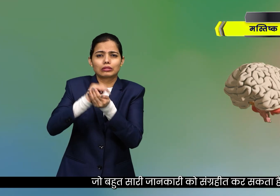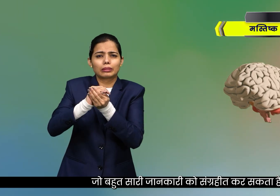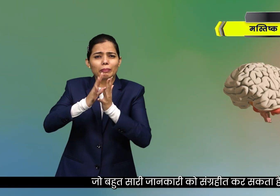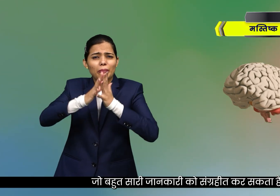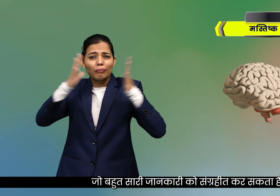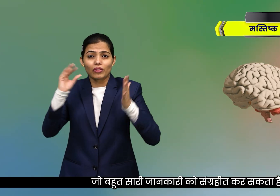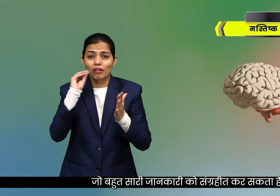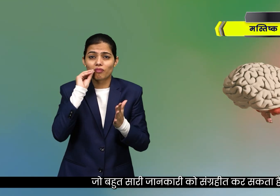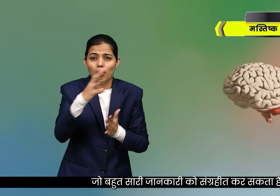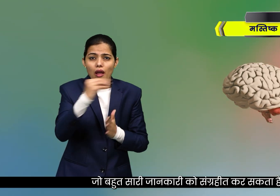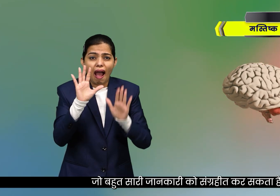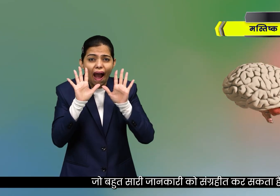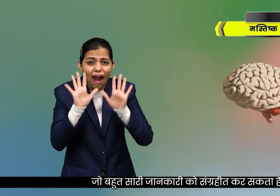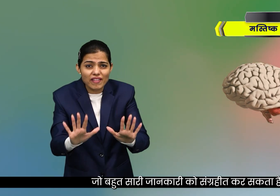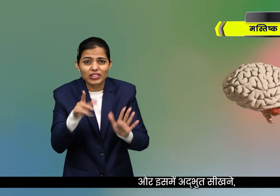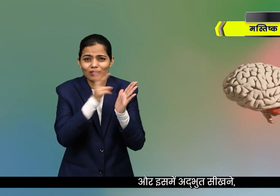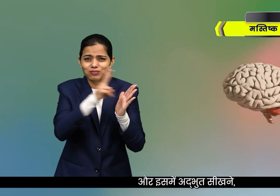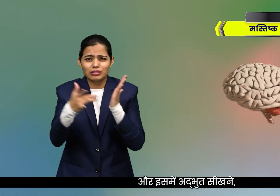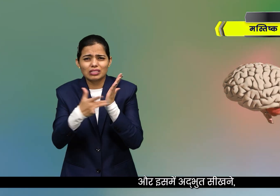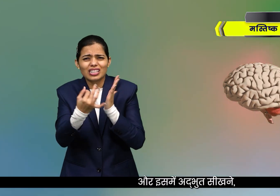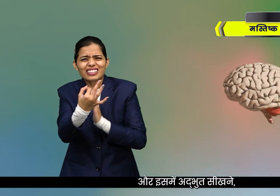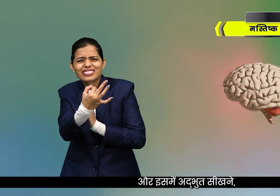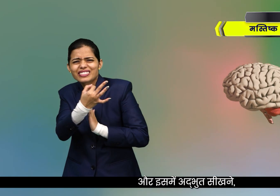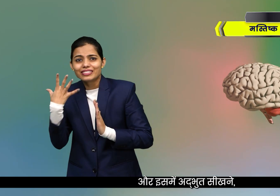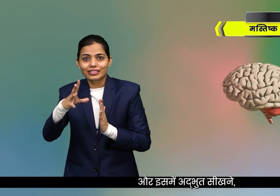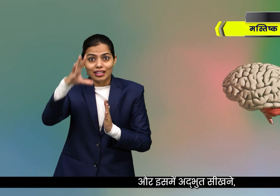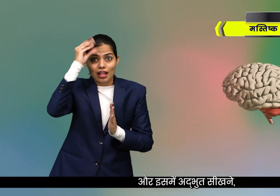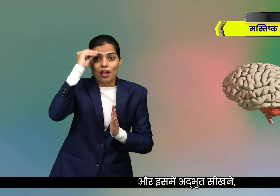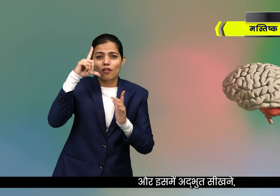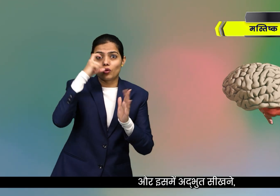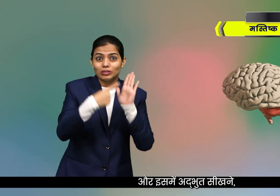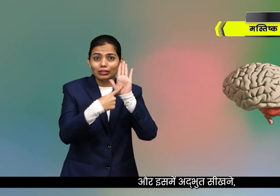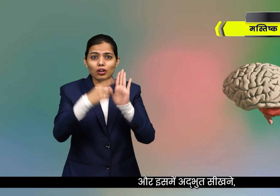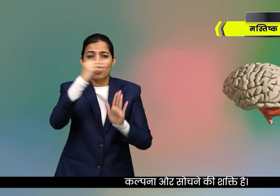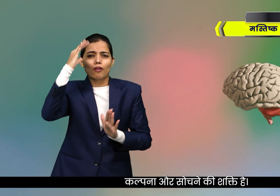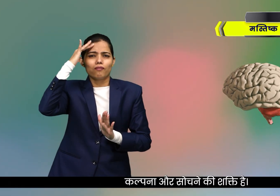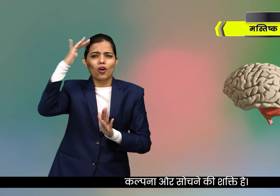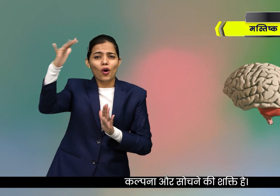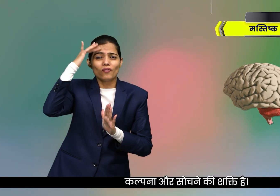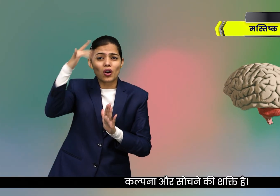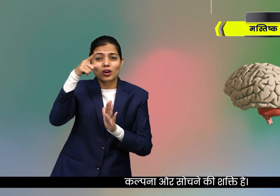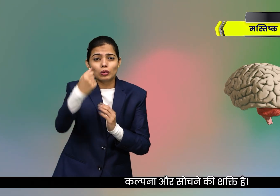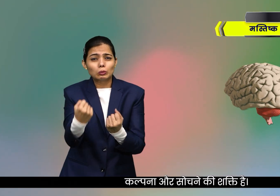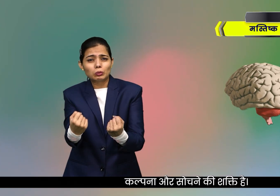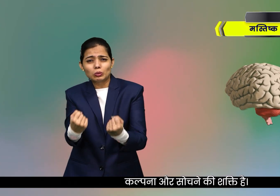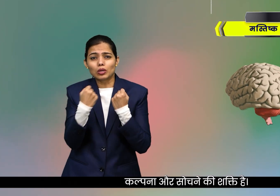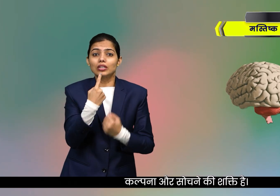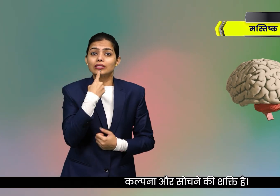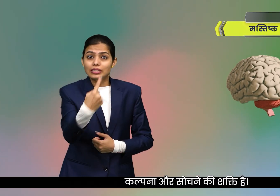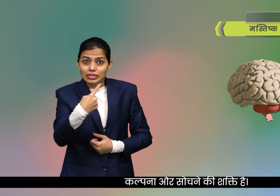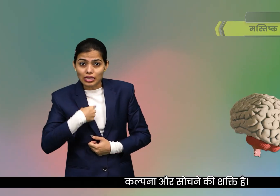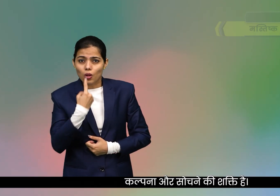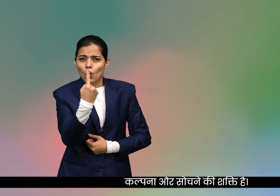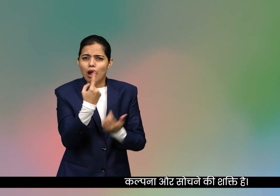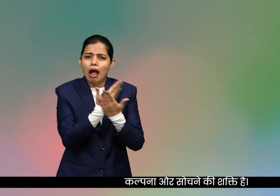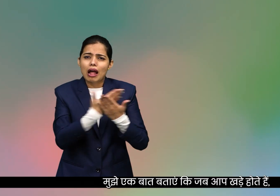को संग्रहित कर सकता है और इसमें अद्भुत सीखने, कल्पना और सोचने